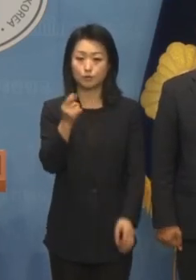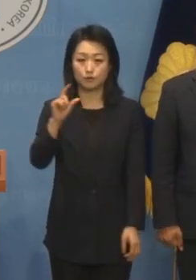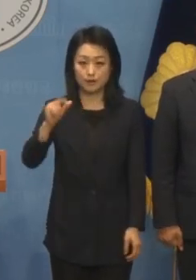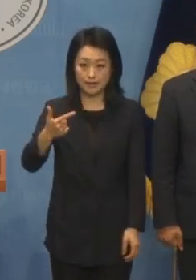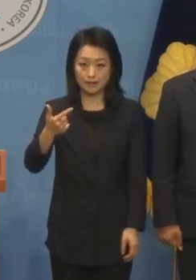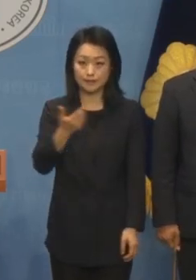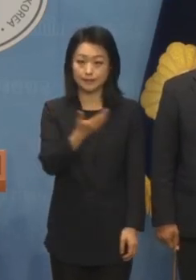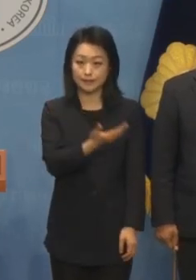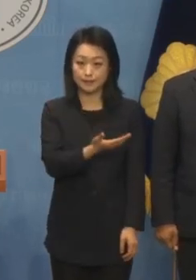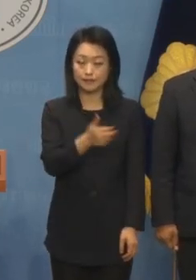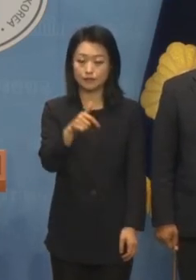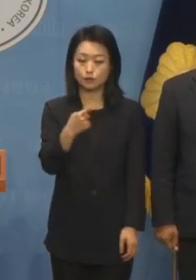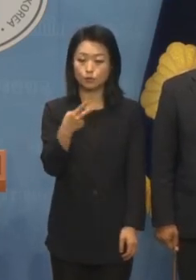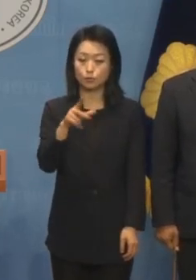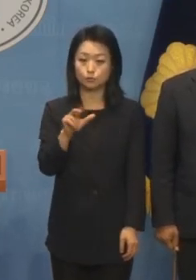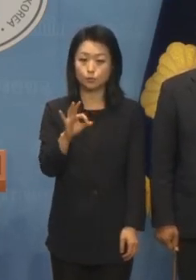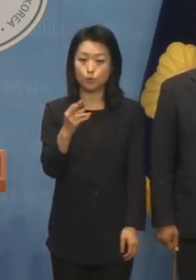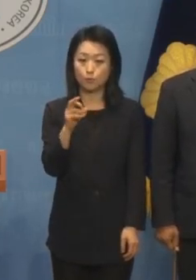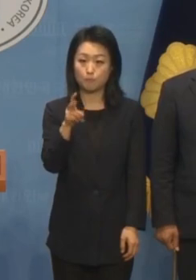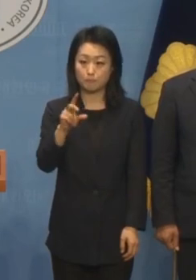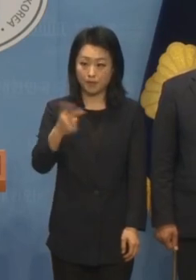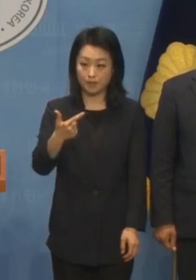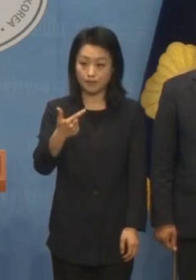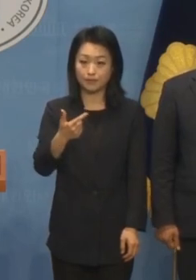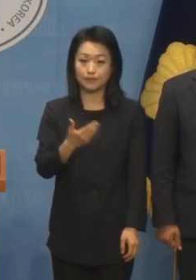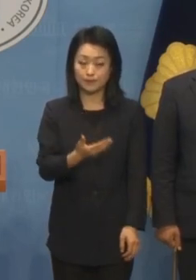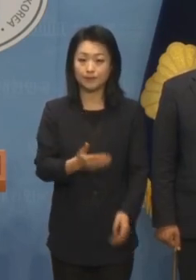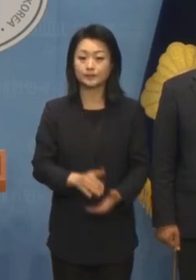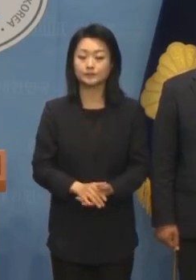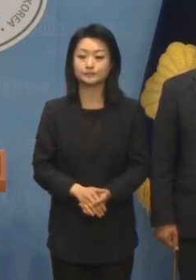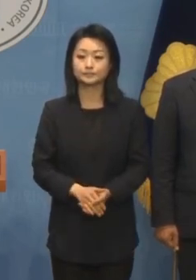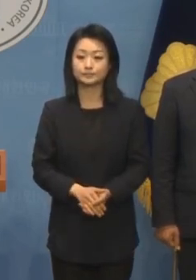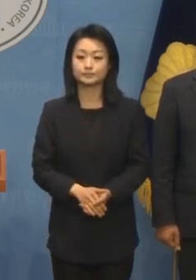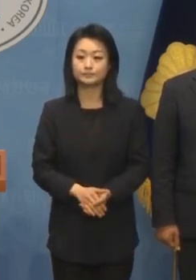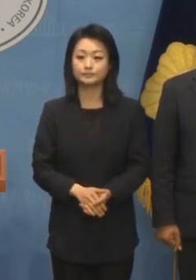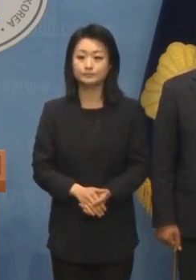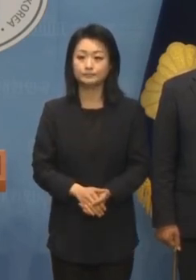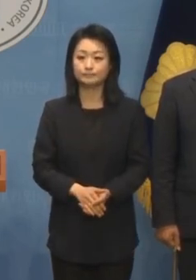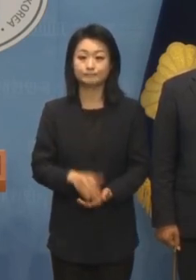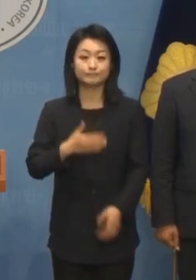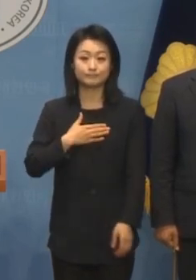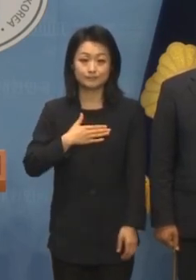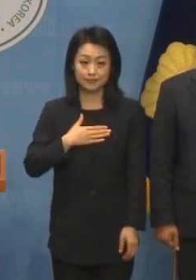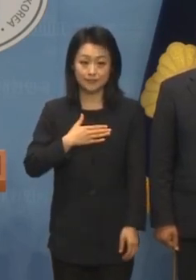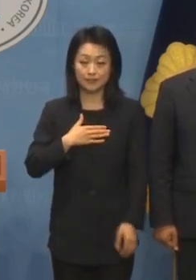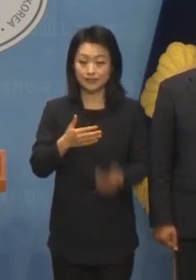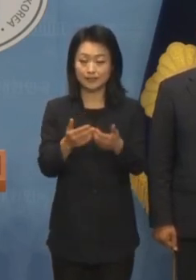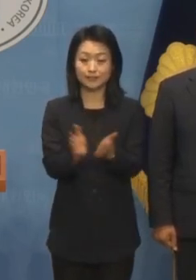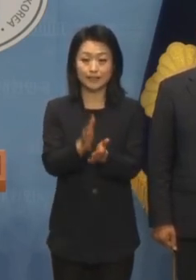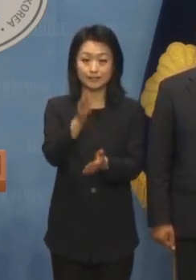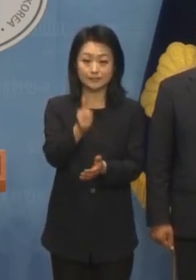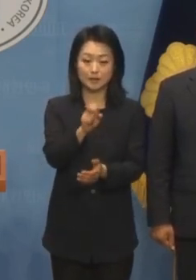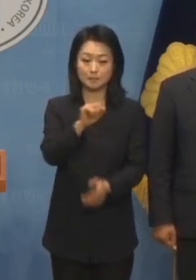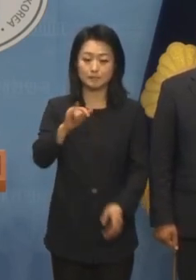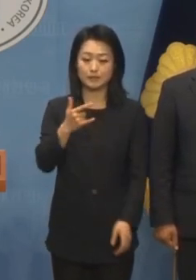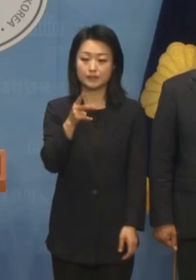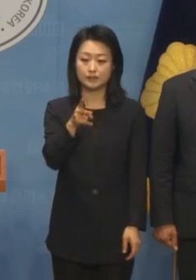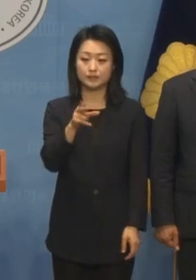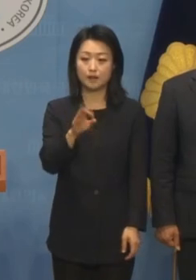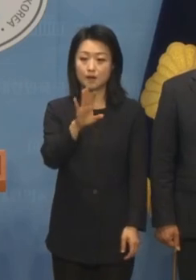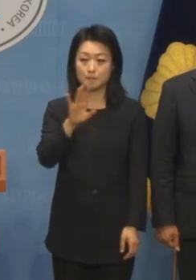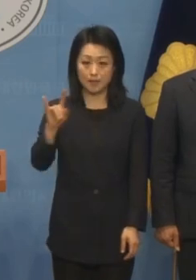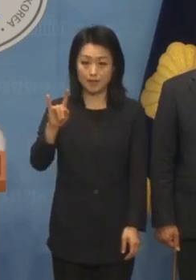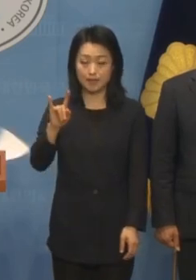당선자님과 노정면 당선자님도 참석하셨습니다. 저는 대책단의 단장을 맡고 있는 민형배입니다.